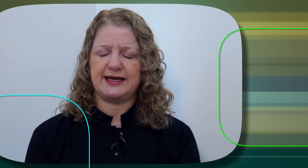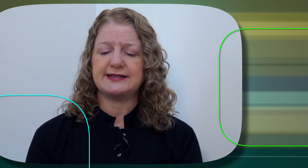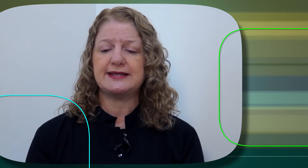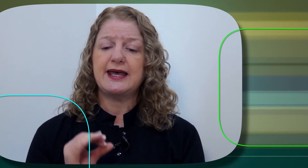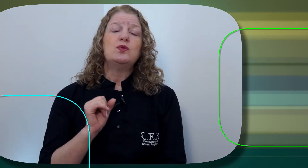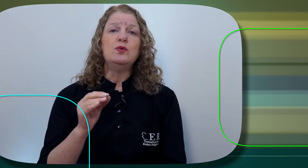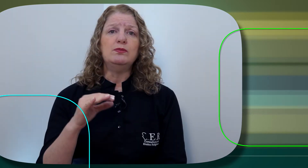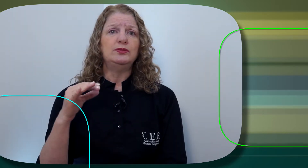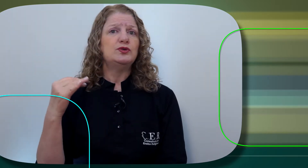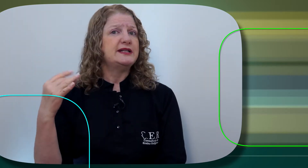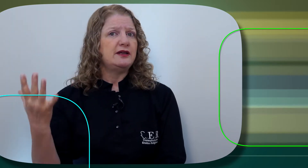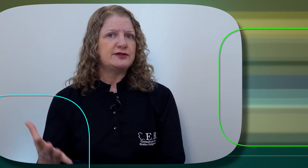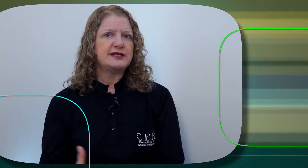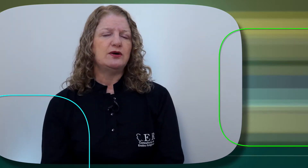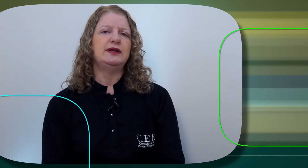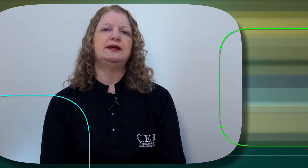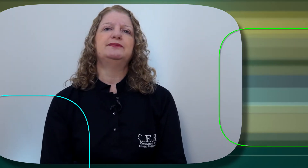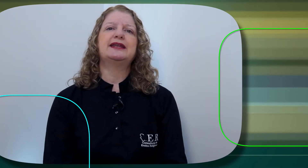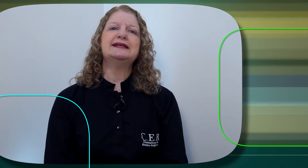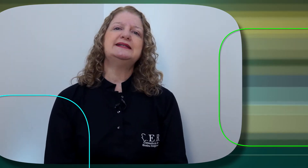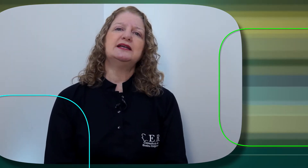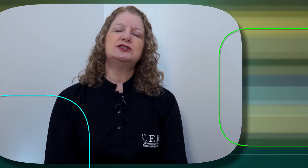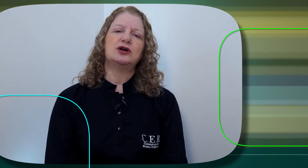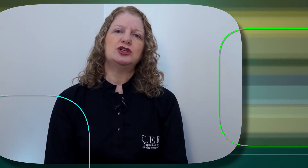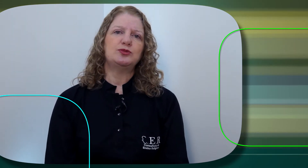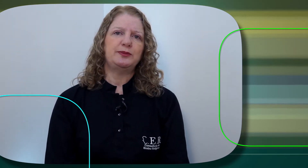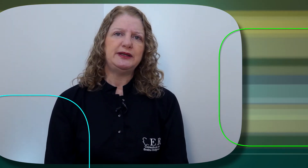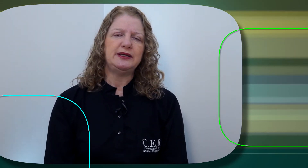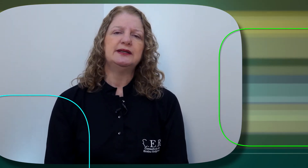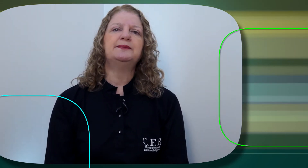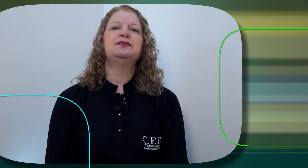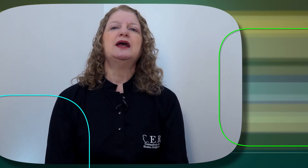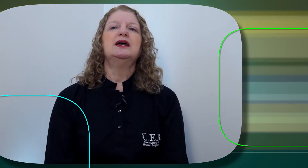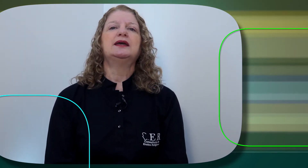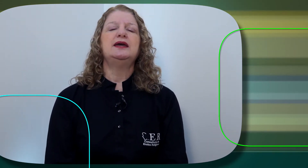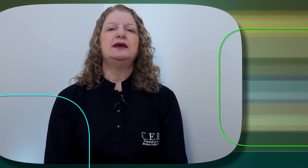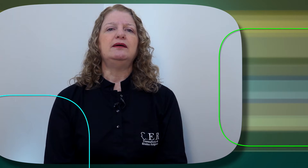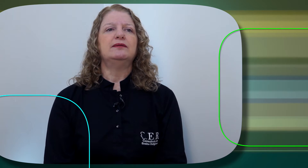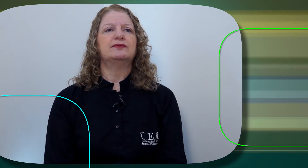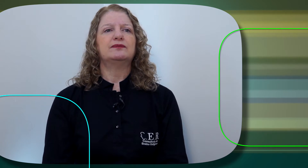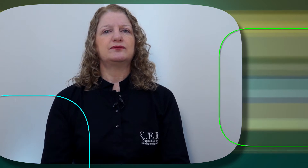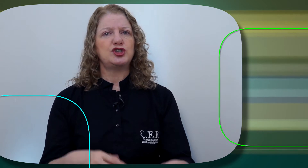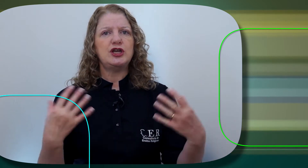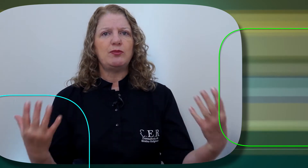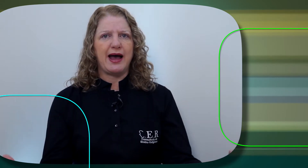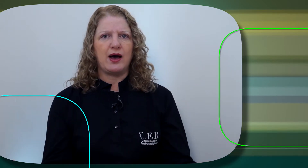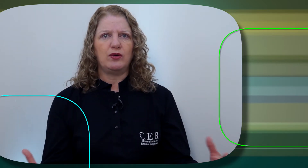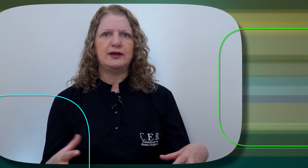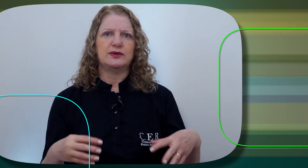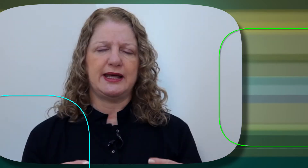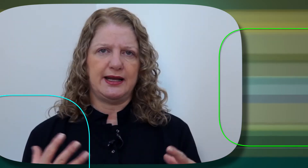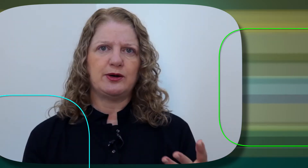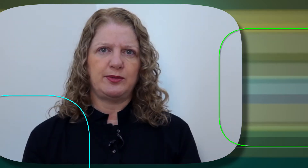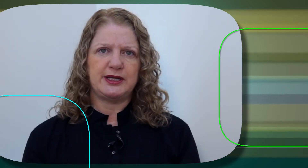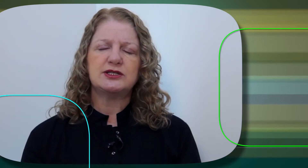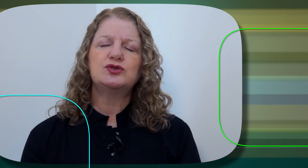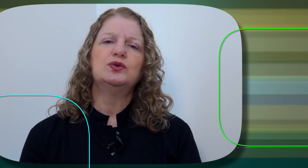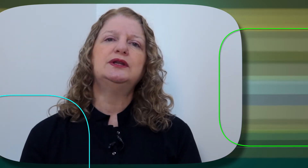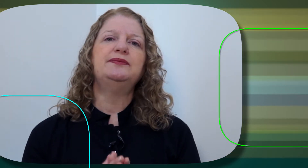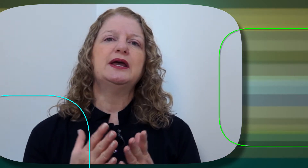cegas. Um dos livros que eu li trazia a história de uma menina que tinha uma aula, ela era uma menina surda, e